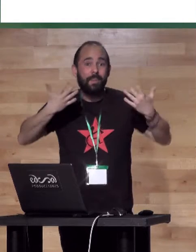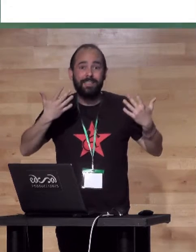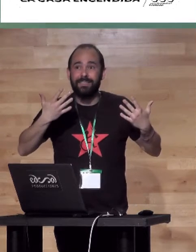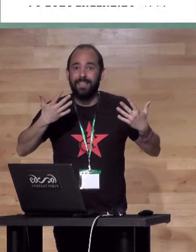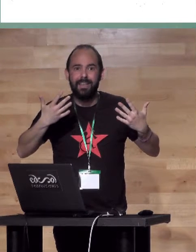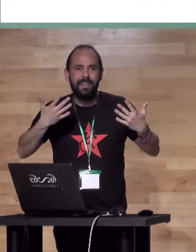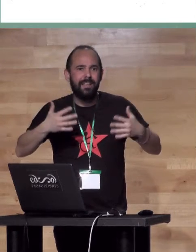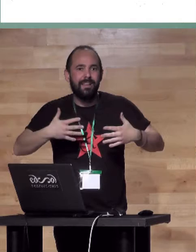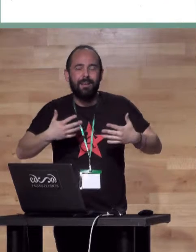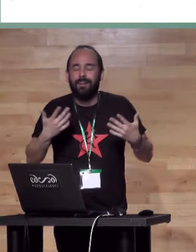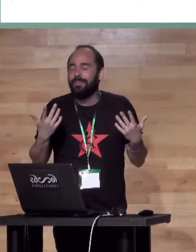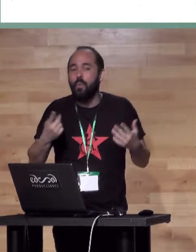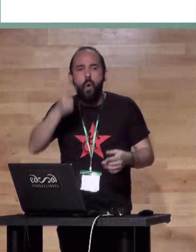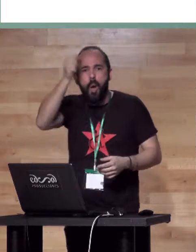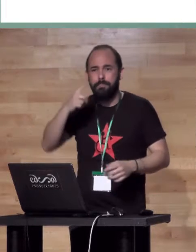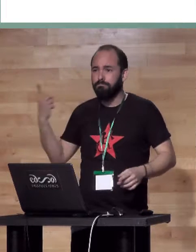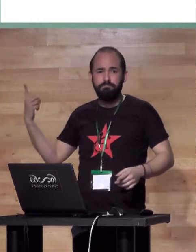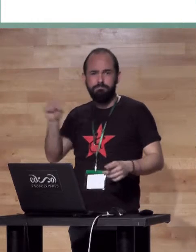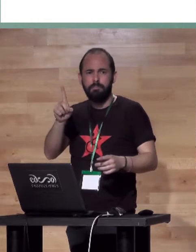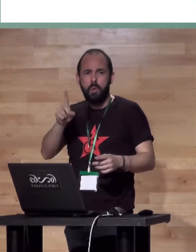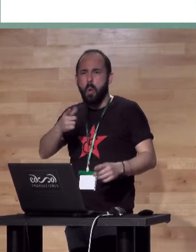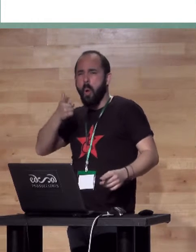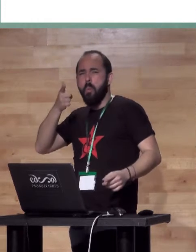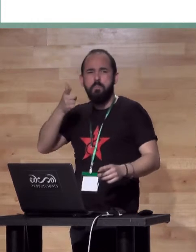La complexión de la persona física.